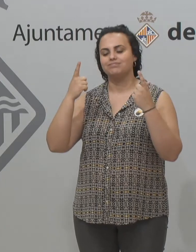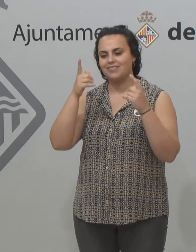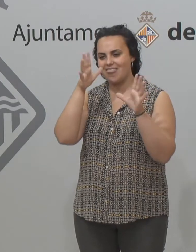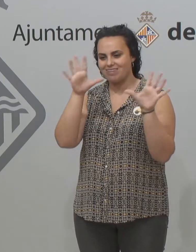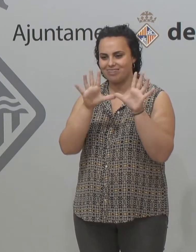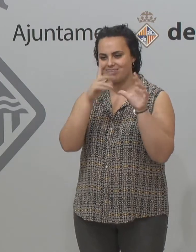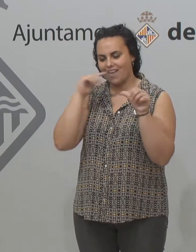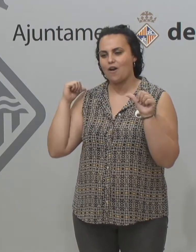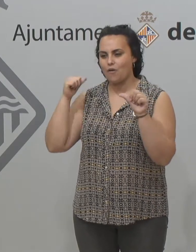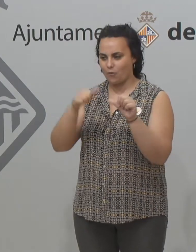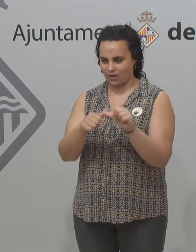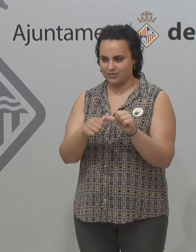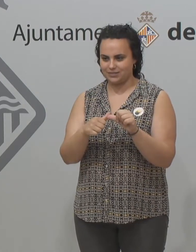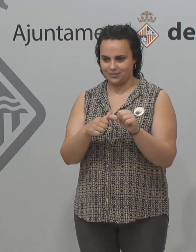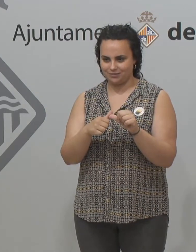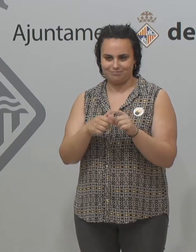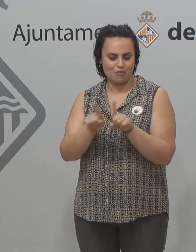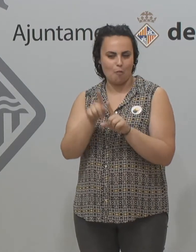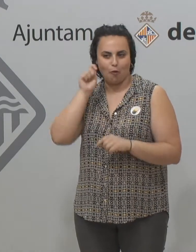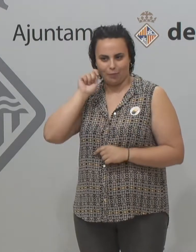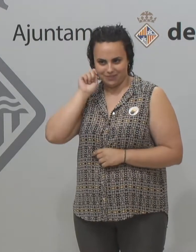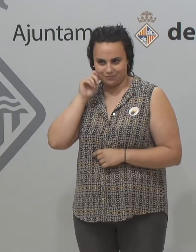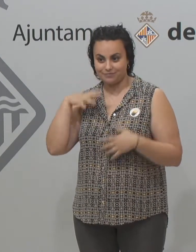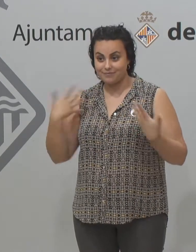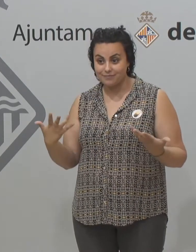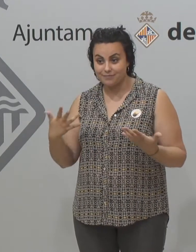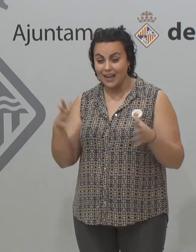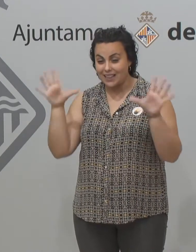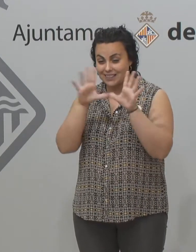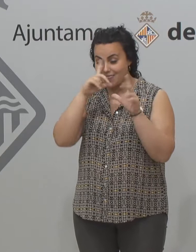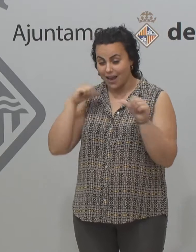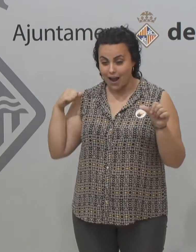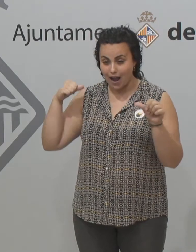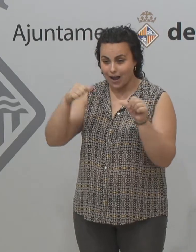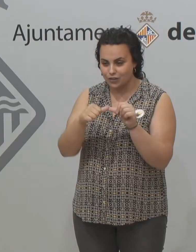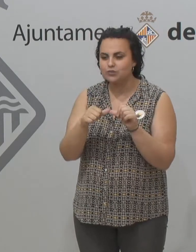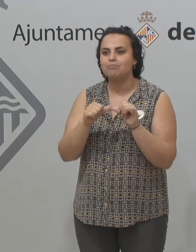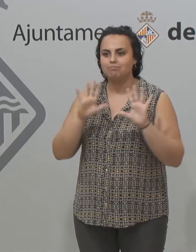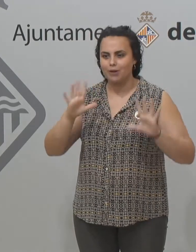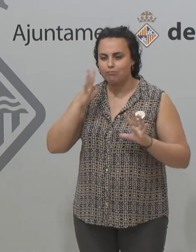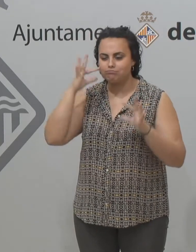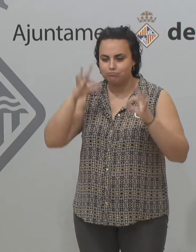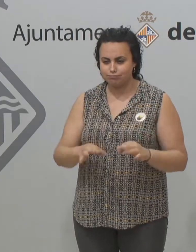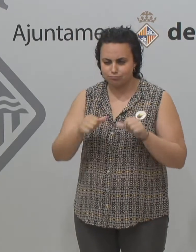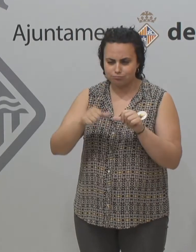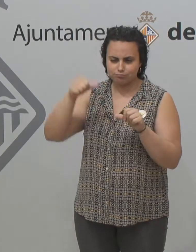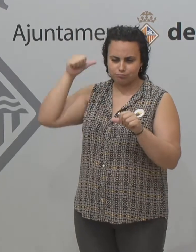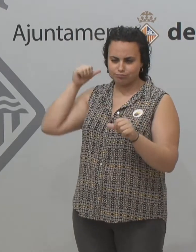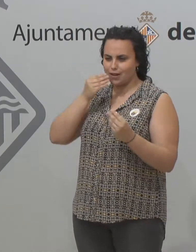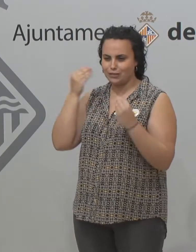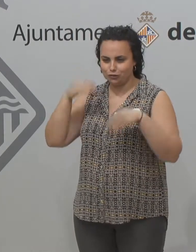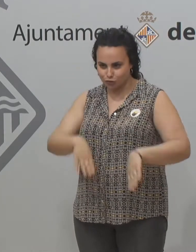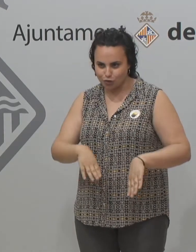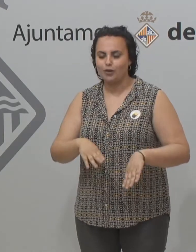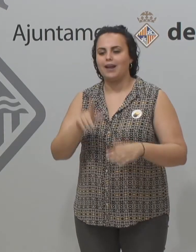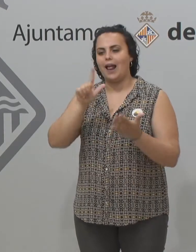deim oficialment perquè els primers antecedents històrics que tenim a Espanya del llenguatge de